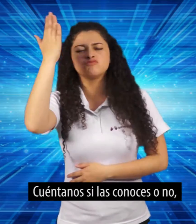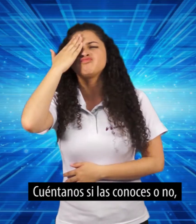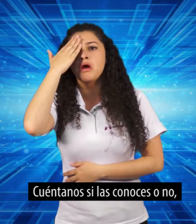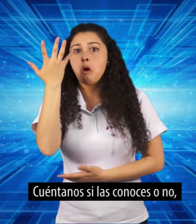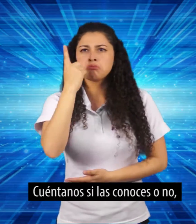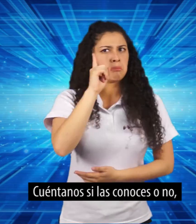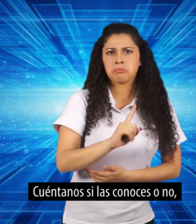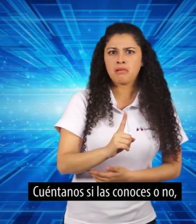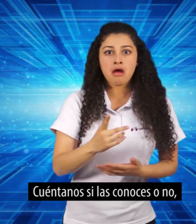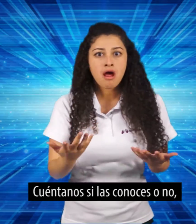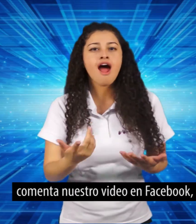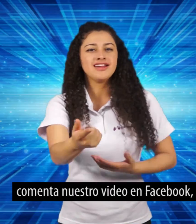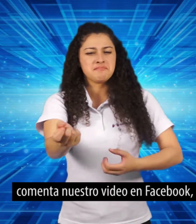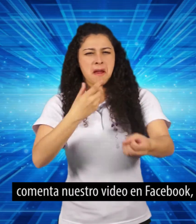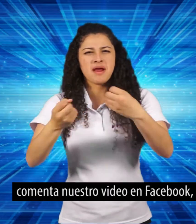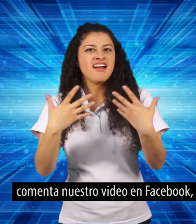Cuéntanos si las conoces o no. Comenta nuestro video en